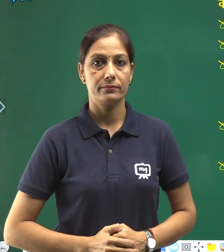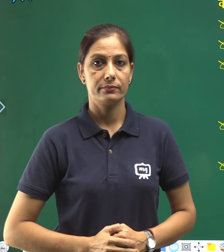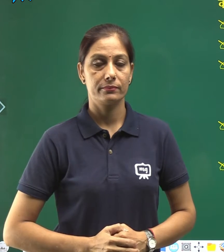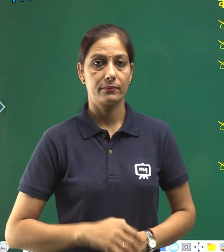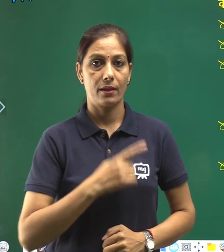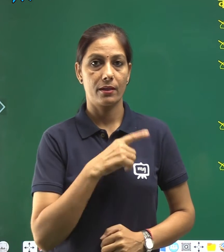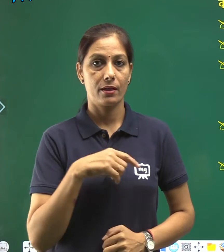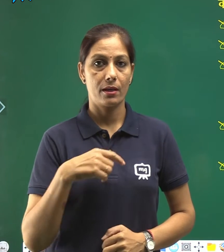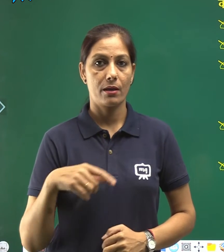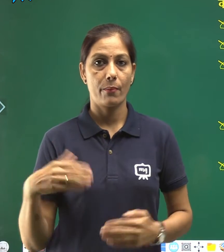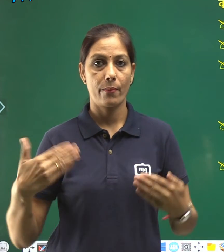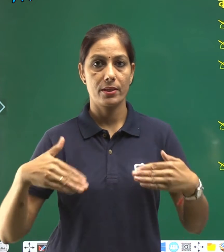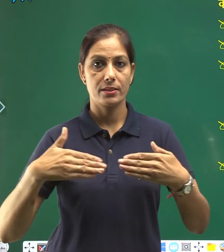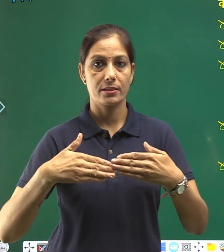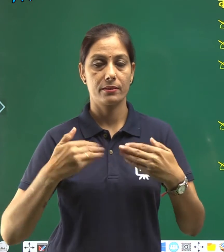इनका परिचय।